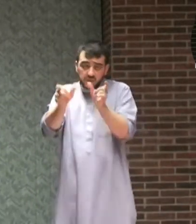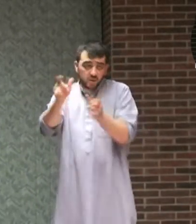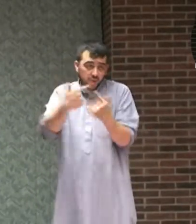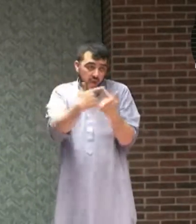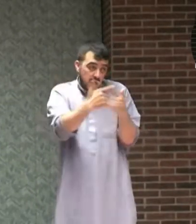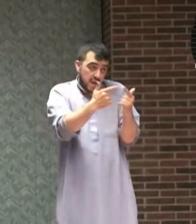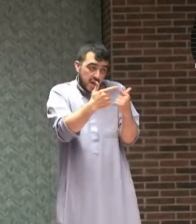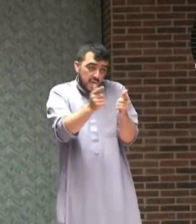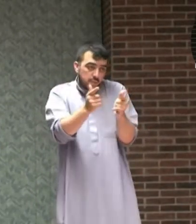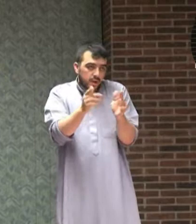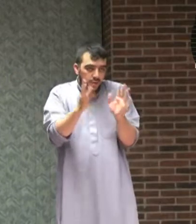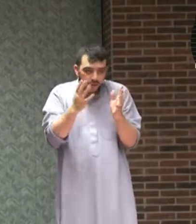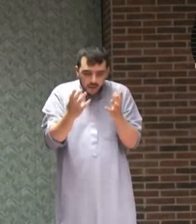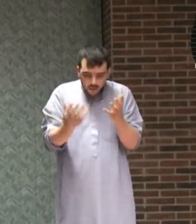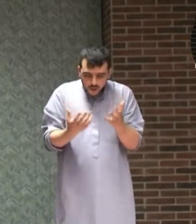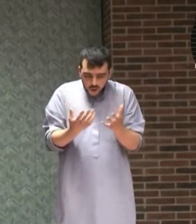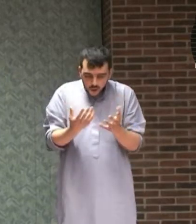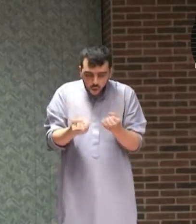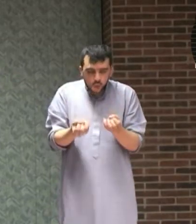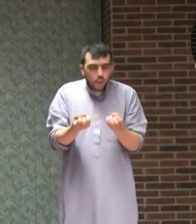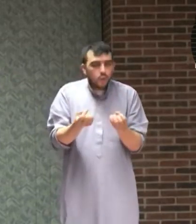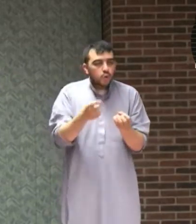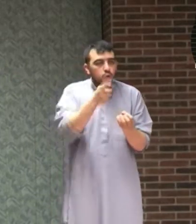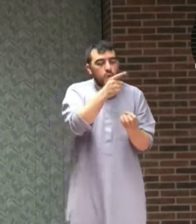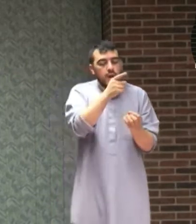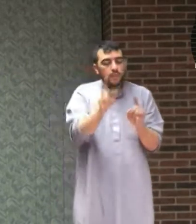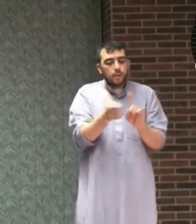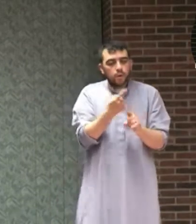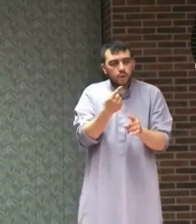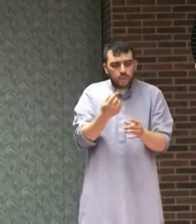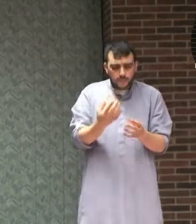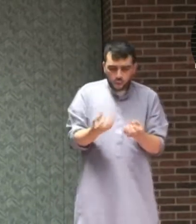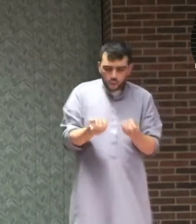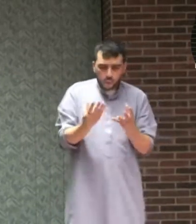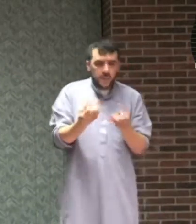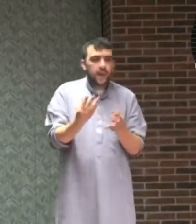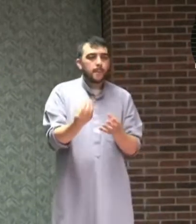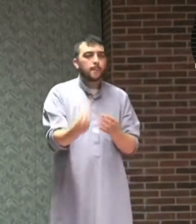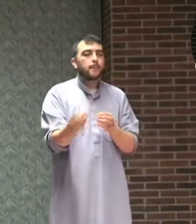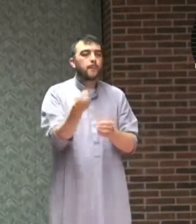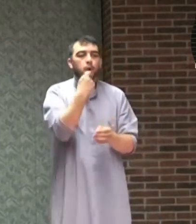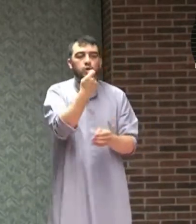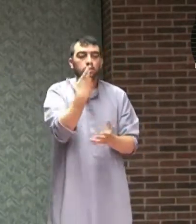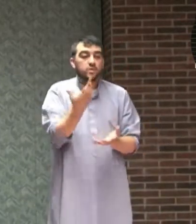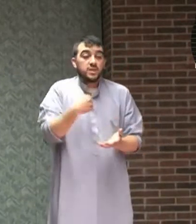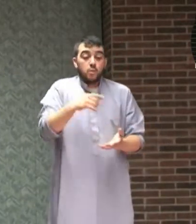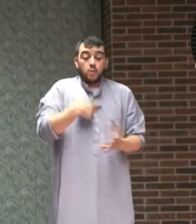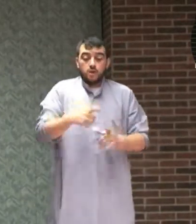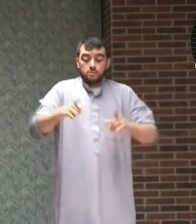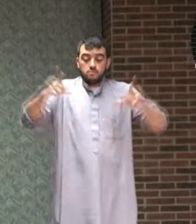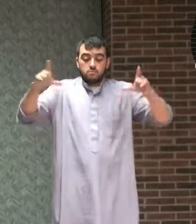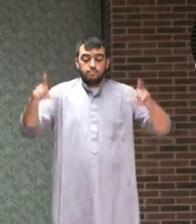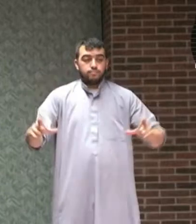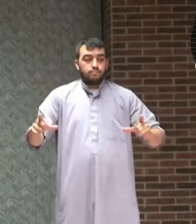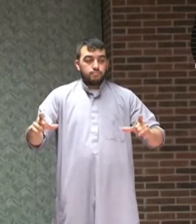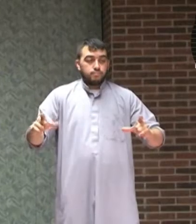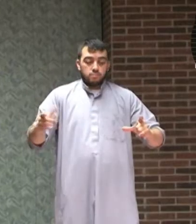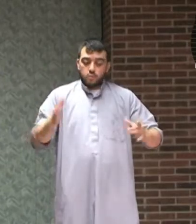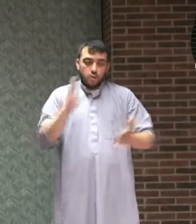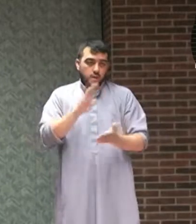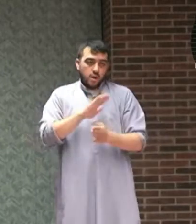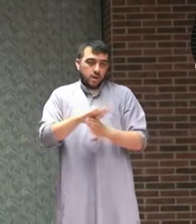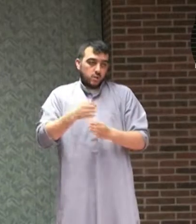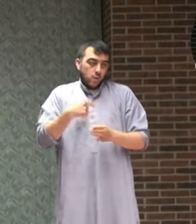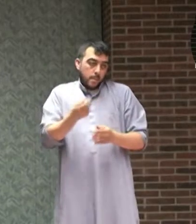estime à peu près la valeur de son repas. Hein? La valeur de son repas. 5 euros, c'est à peu près un minimum. Il y a des gens,